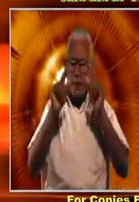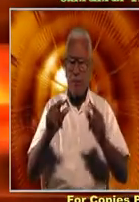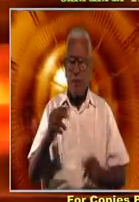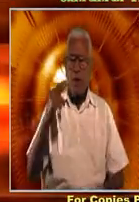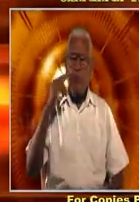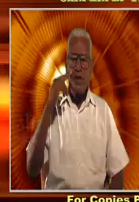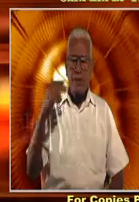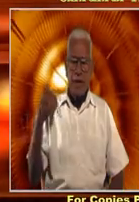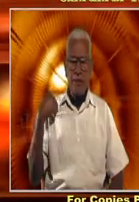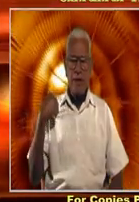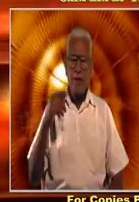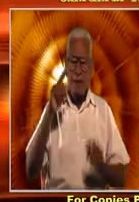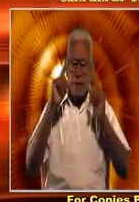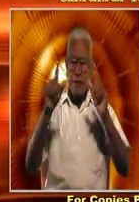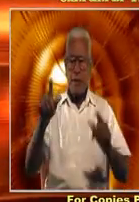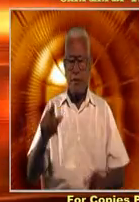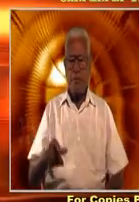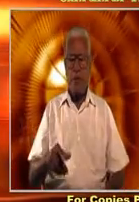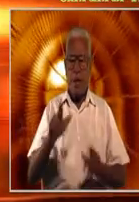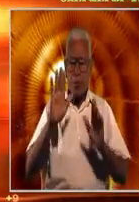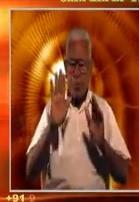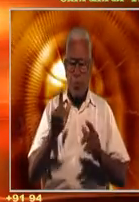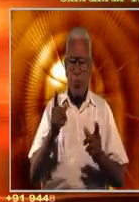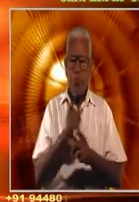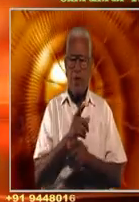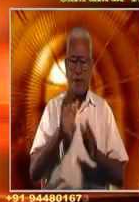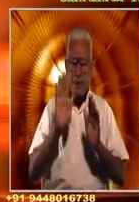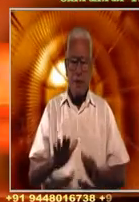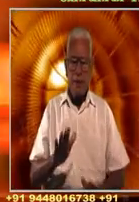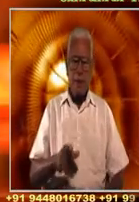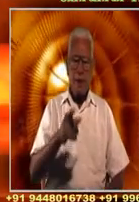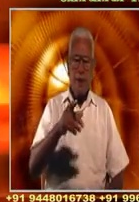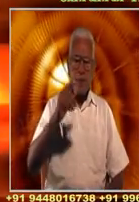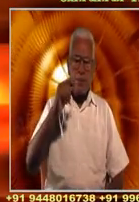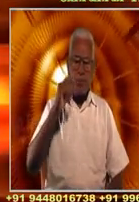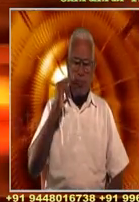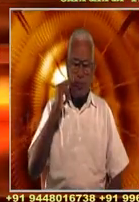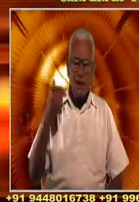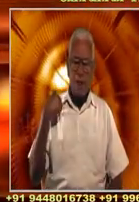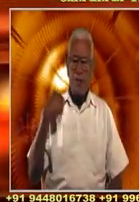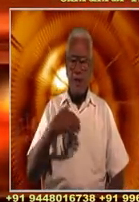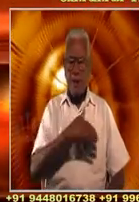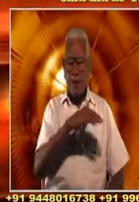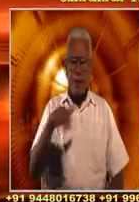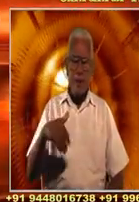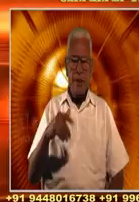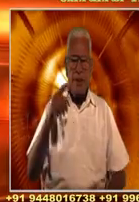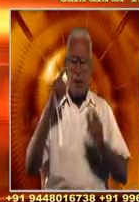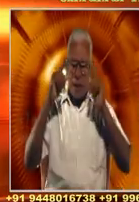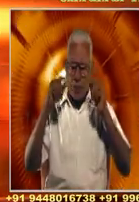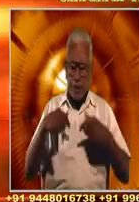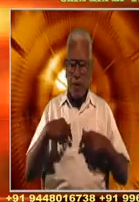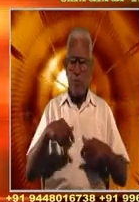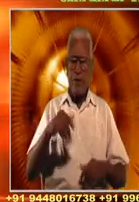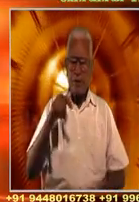இன்னைக்க நடன் பிதாவி கண்டான் அப்படி இருக்க பிதாவை எங்களுக்குக் காண்பியும்